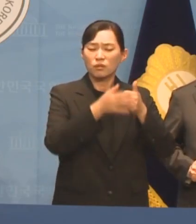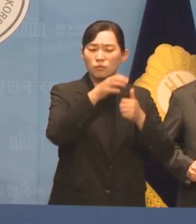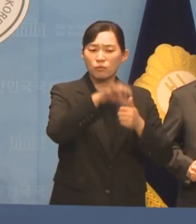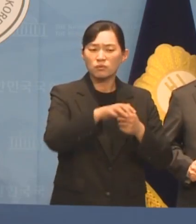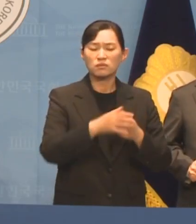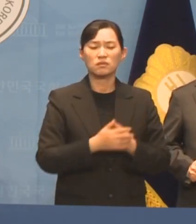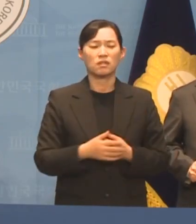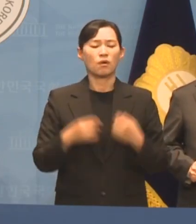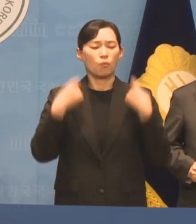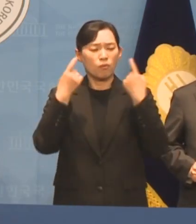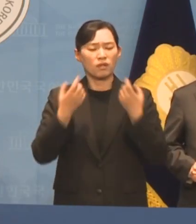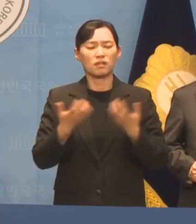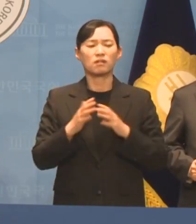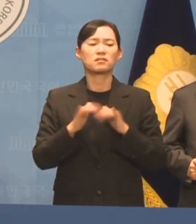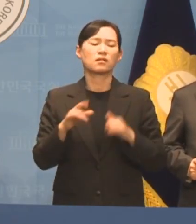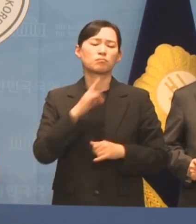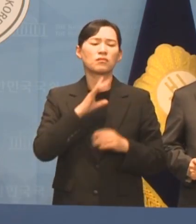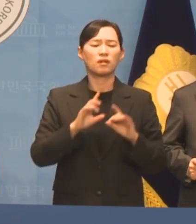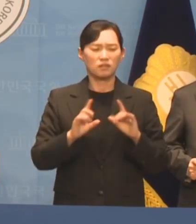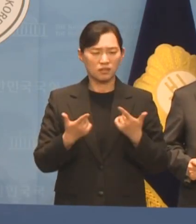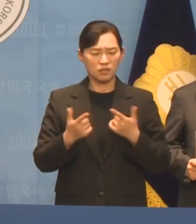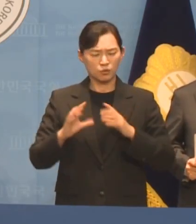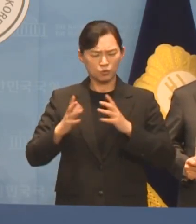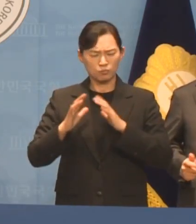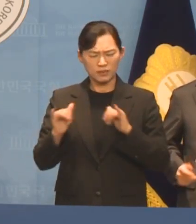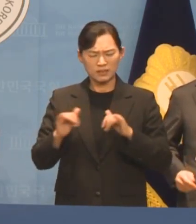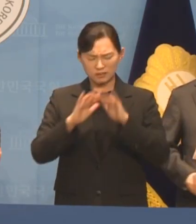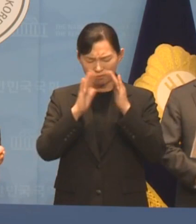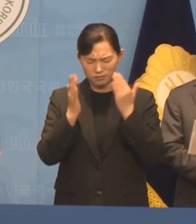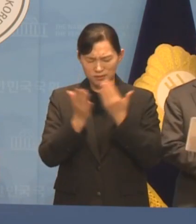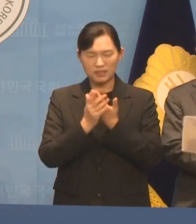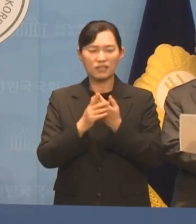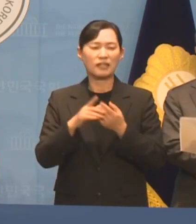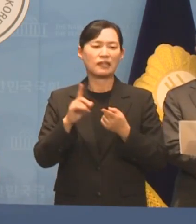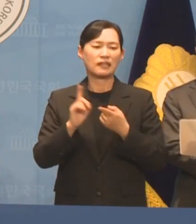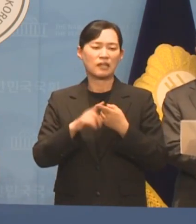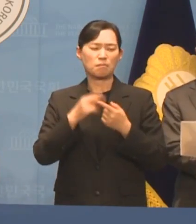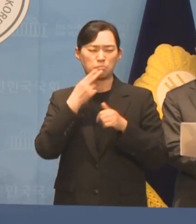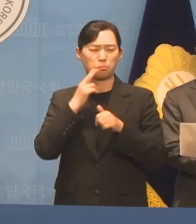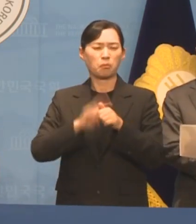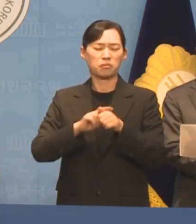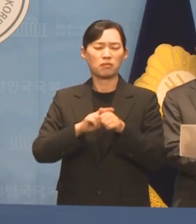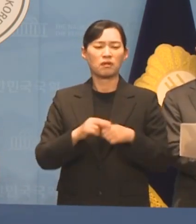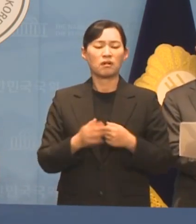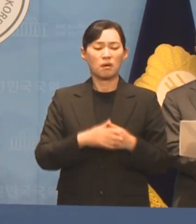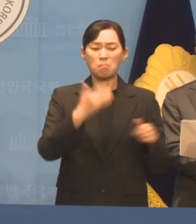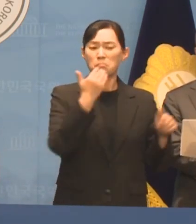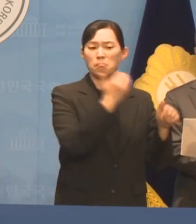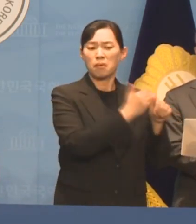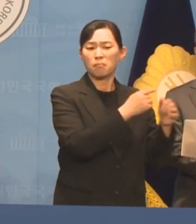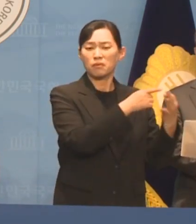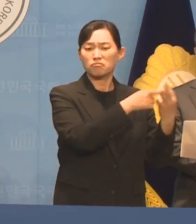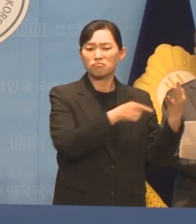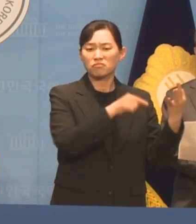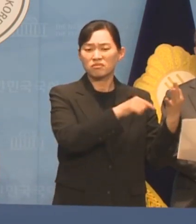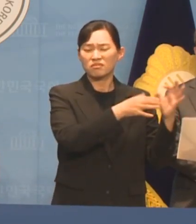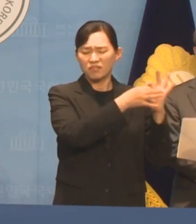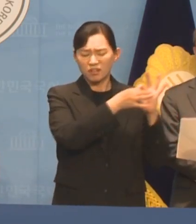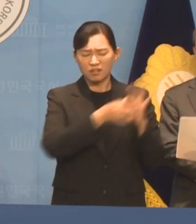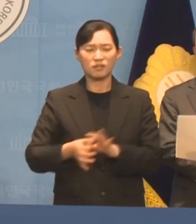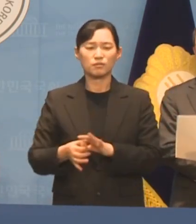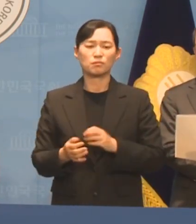관광산업 종사자뿐만 아니라 국민 전체에 대한 모독입니다. 더구나 파면된 윤석열이